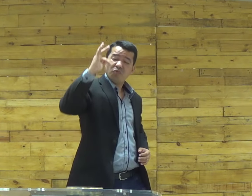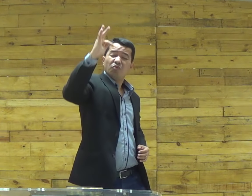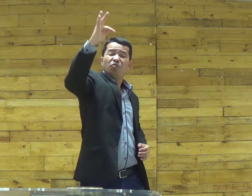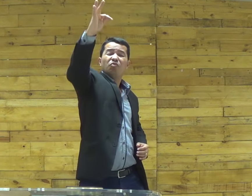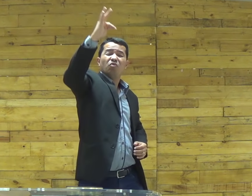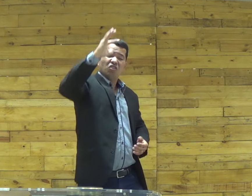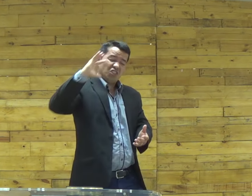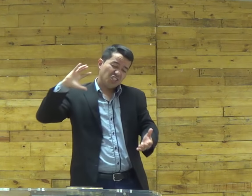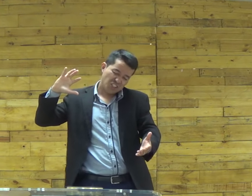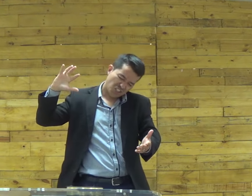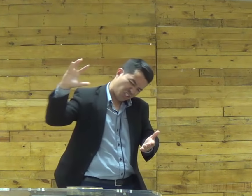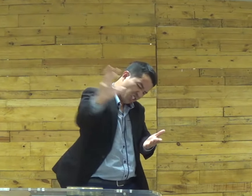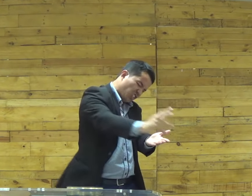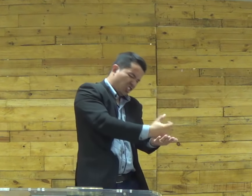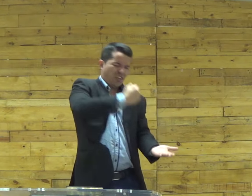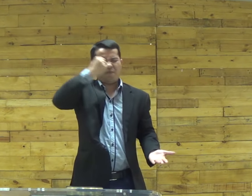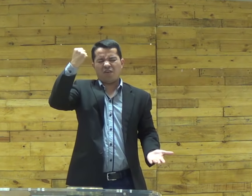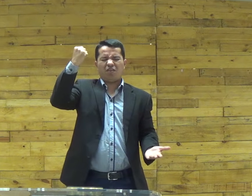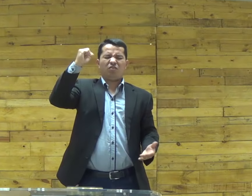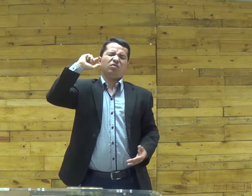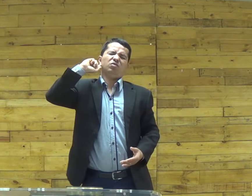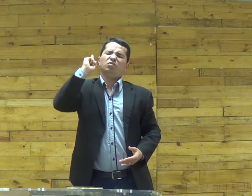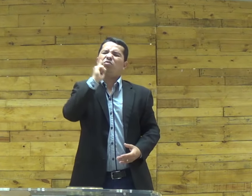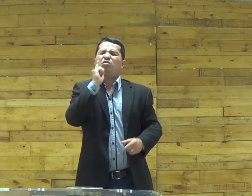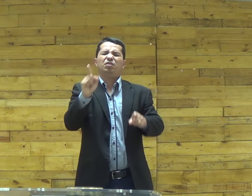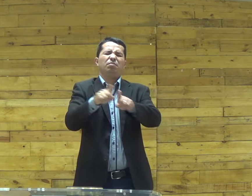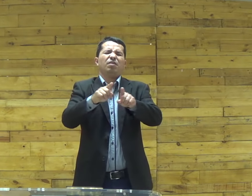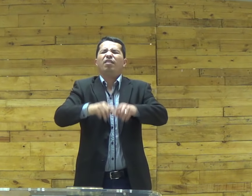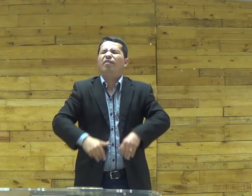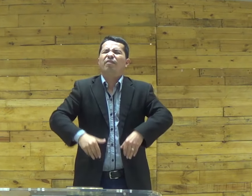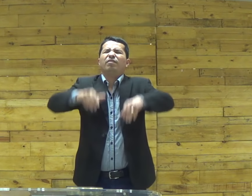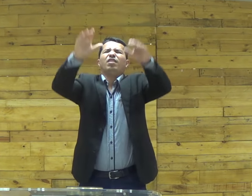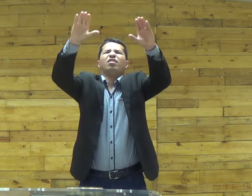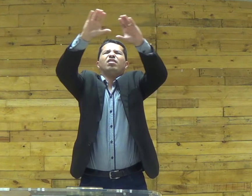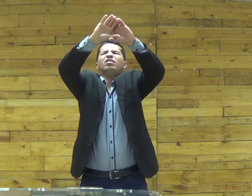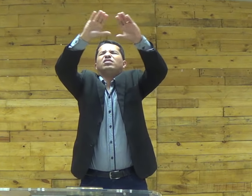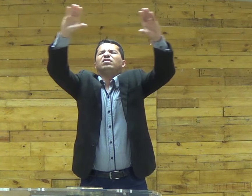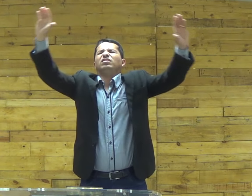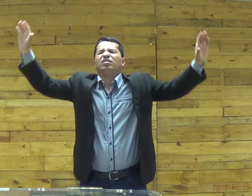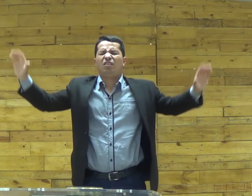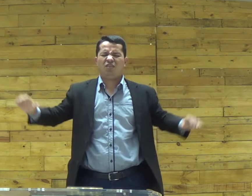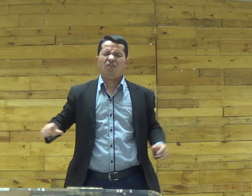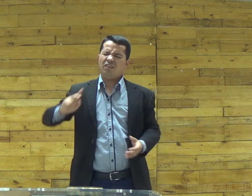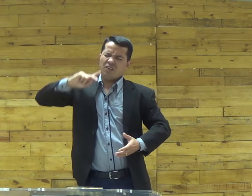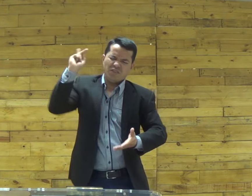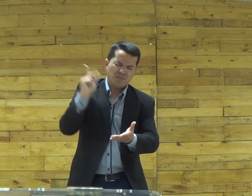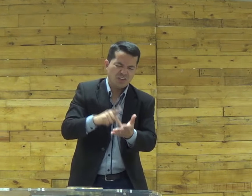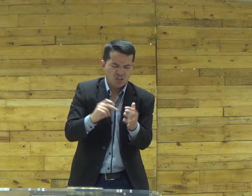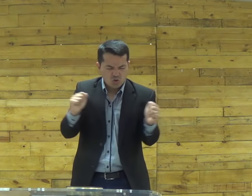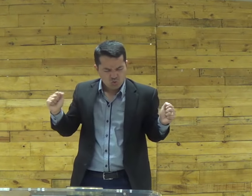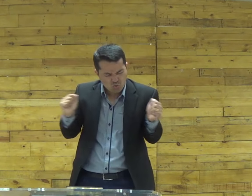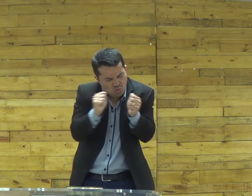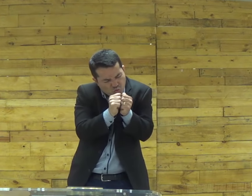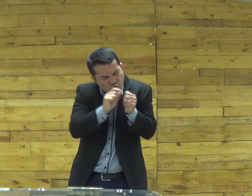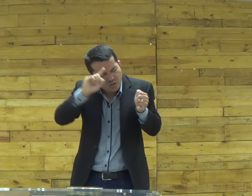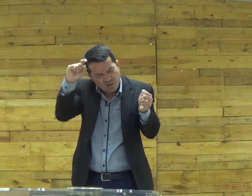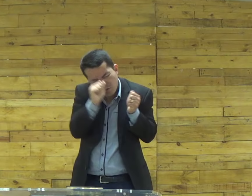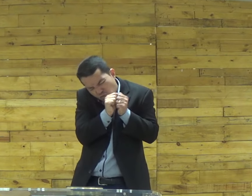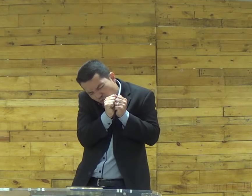um deles, Senhor. O Senhor tem um futuro próspero, Deus. Um dia eles irão pro céu. Isso é